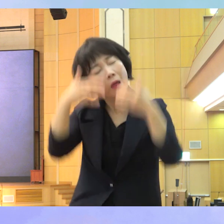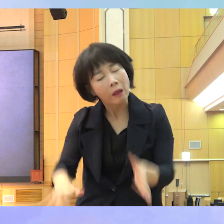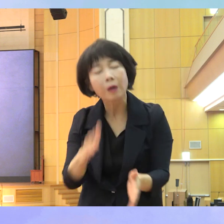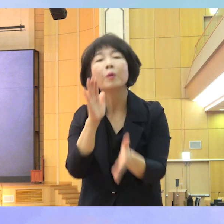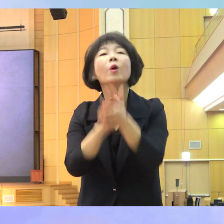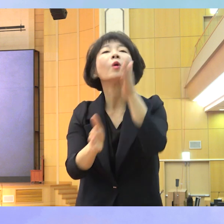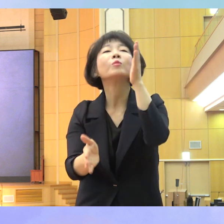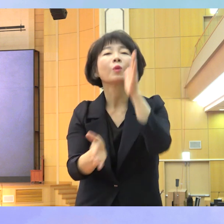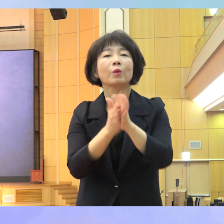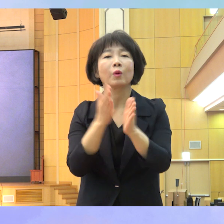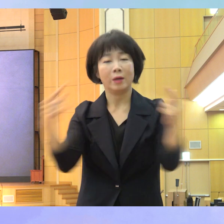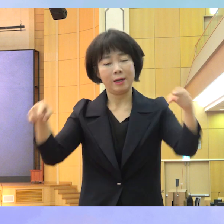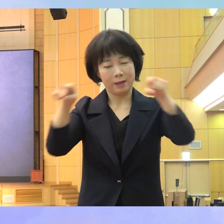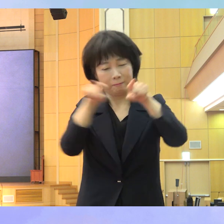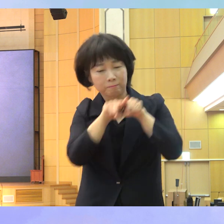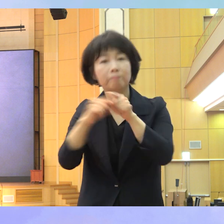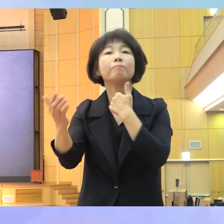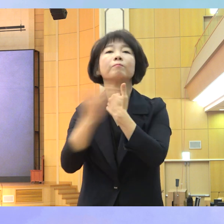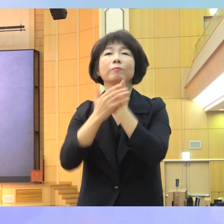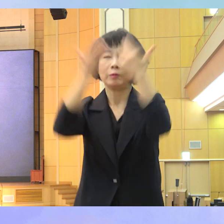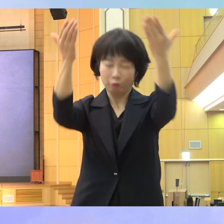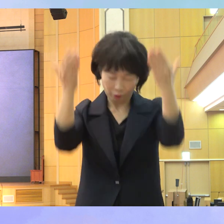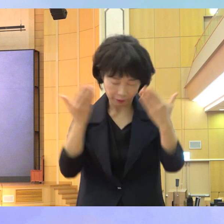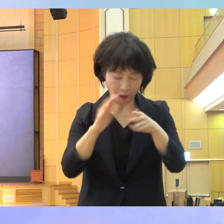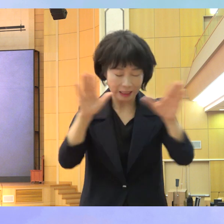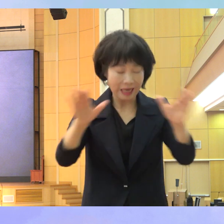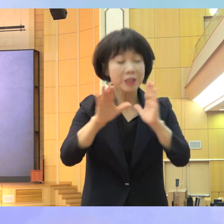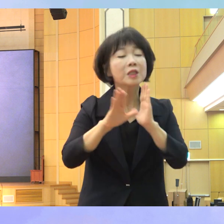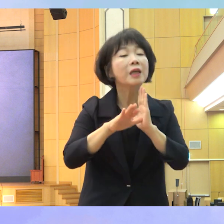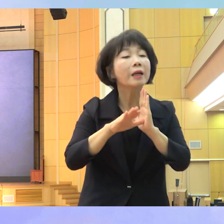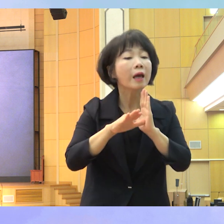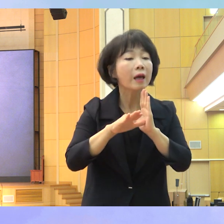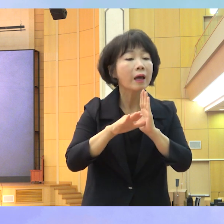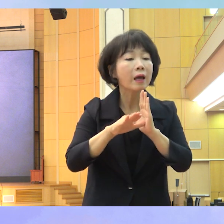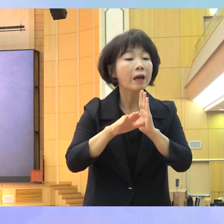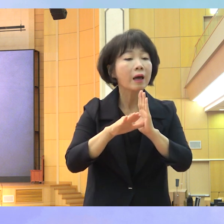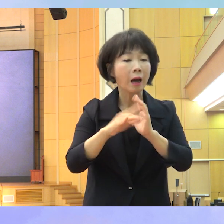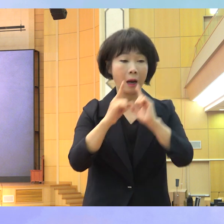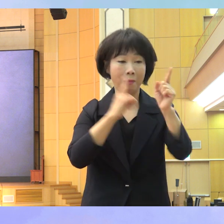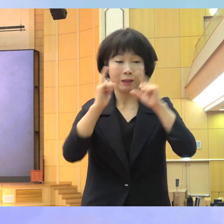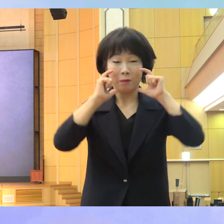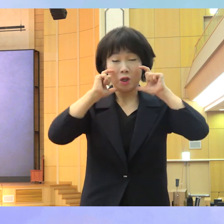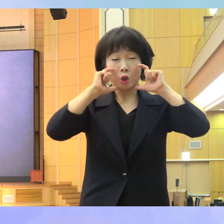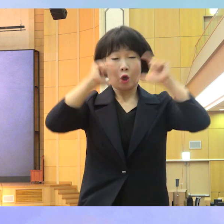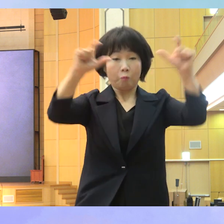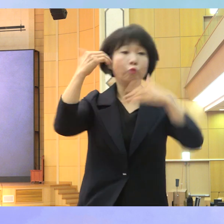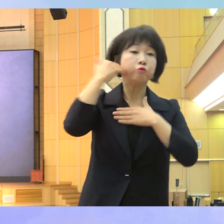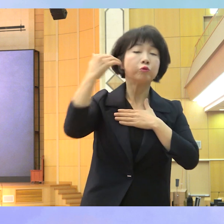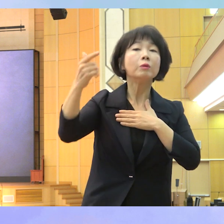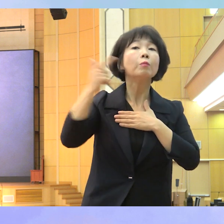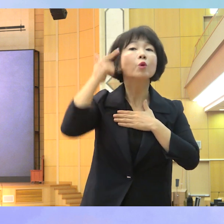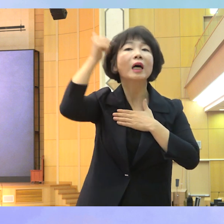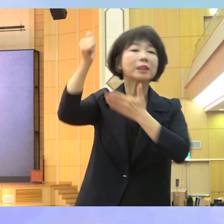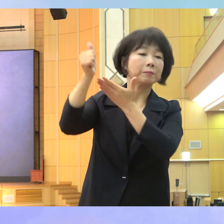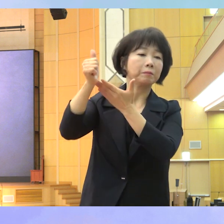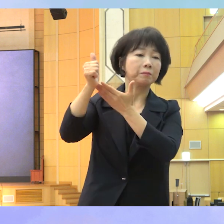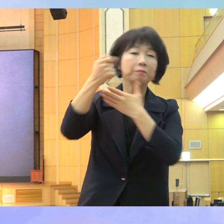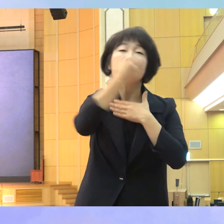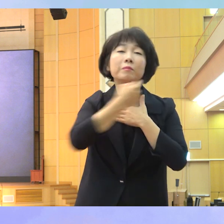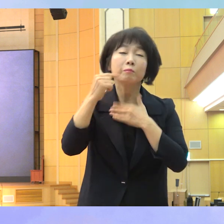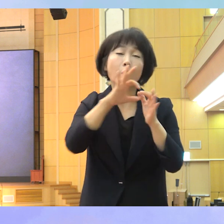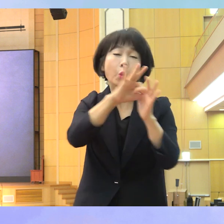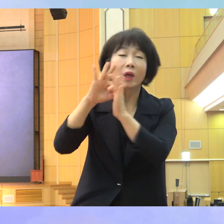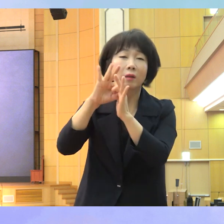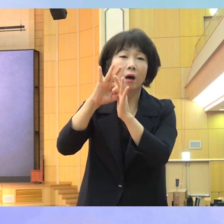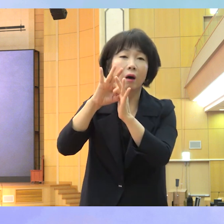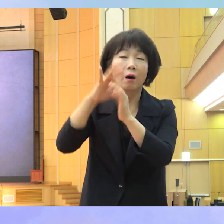없도록 주님 함께하여 주옵소서. 이 시간에도 단에서 말씀 증거하시는 귀하신 목사님 입술을